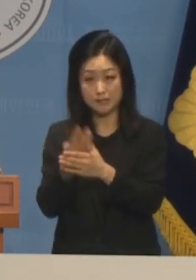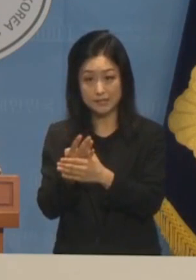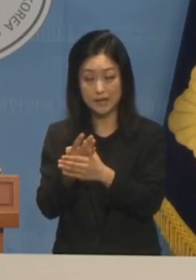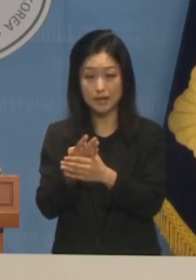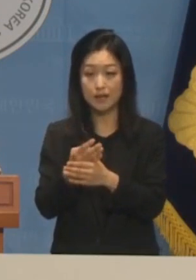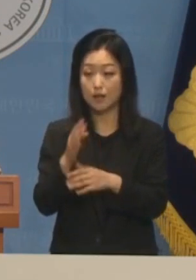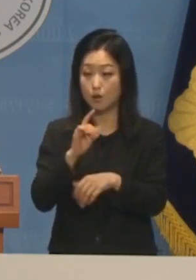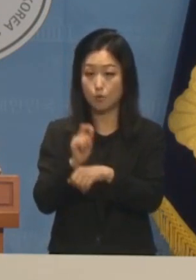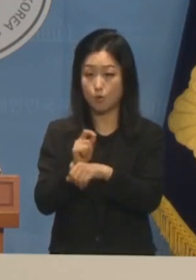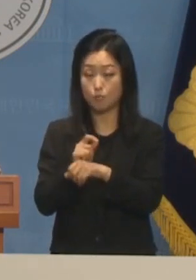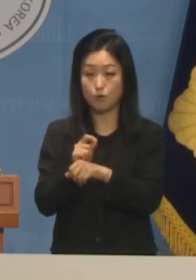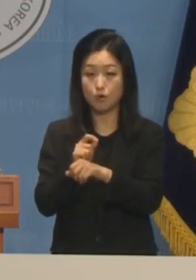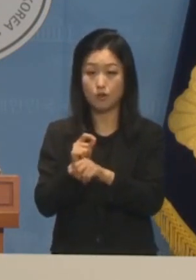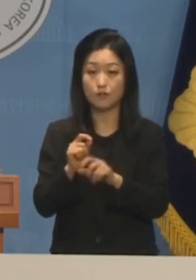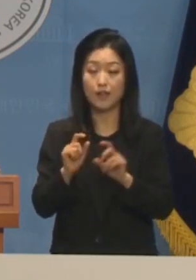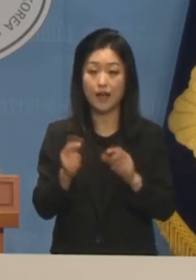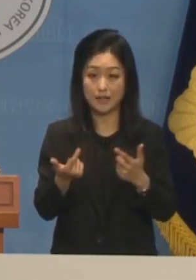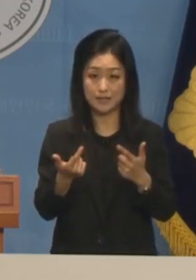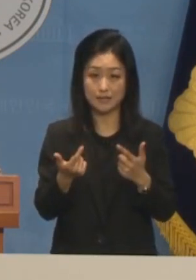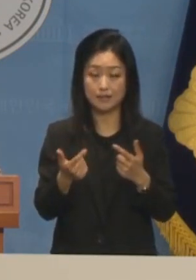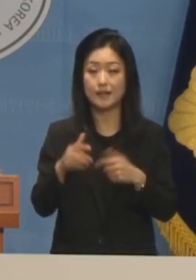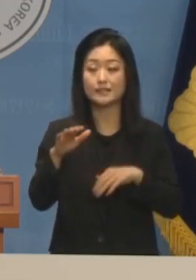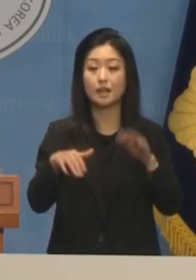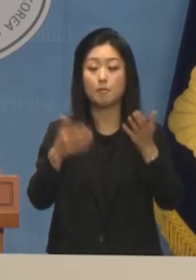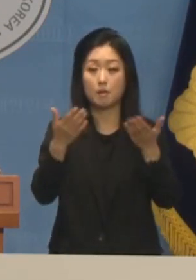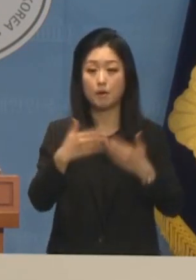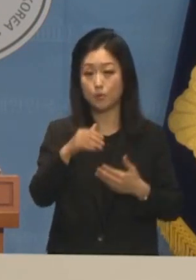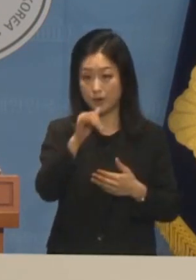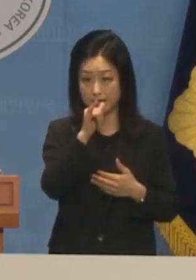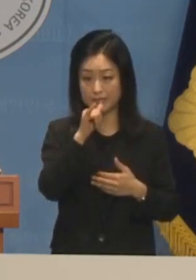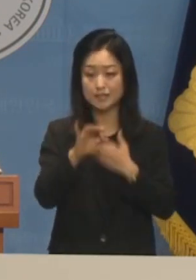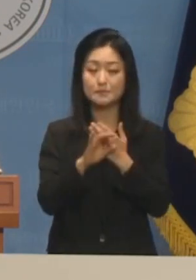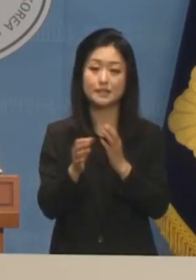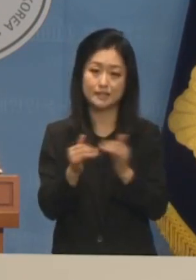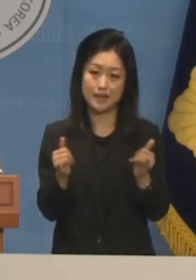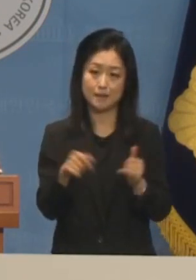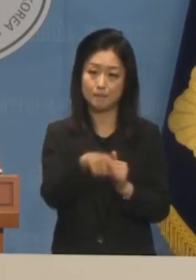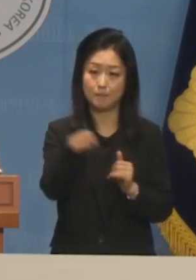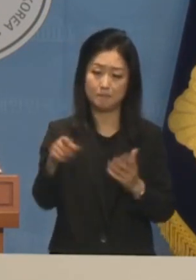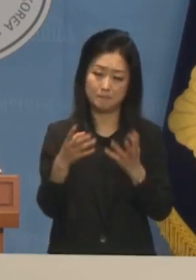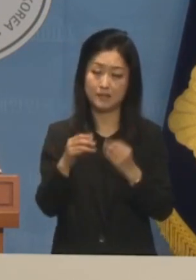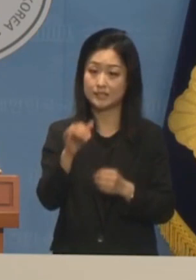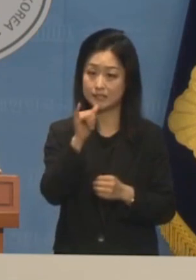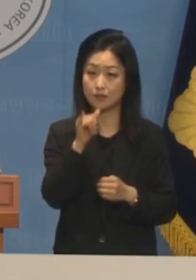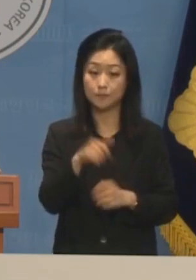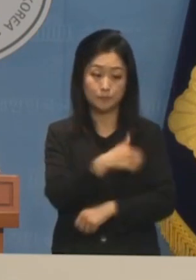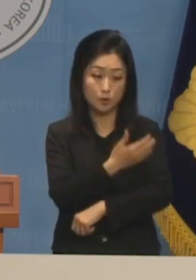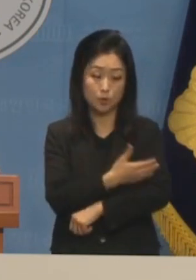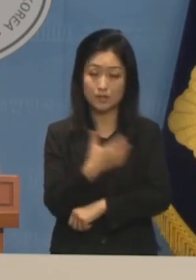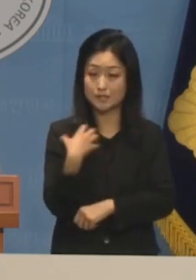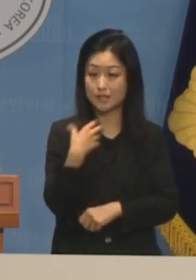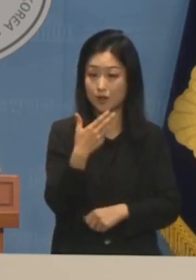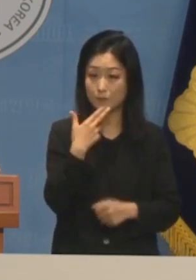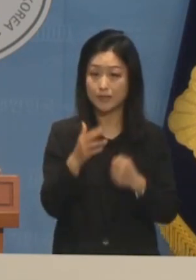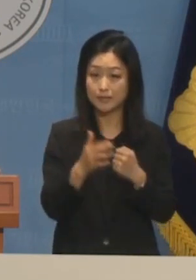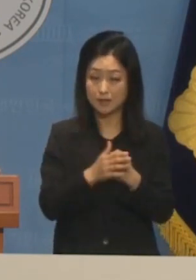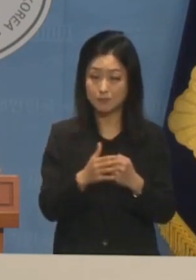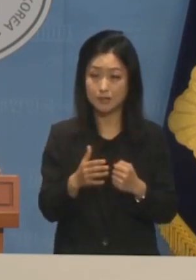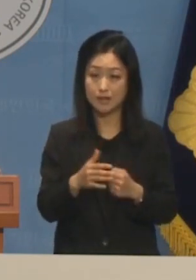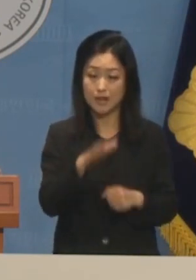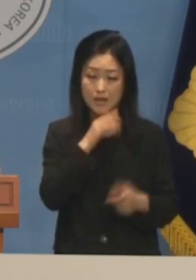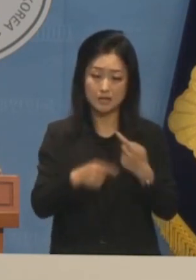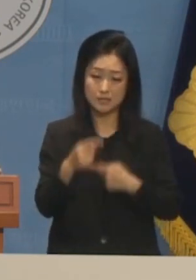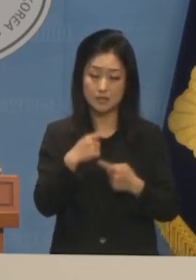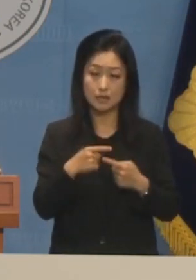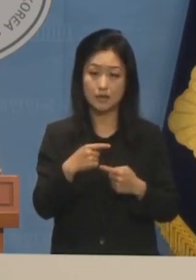공무원 신분이 아니라 차별받고 있습니다. 국가의 공무를 수행하면서도 권한과 책임이 없어 잦은 시비에 노출되기도